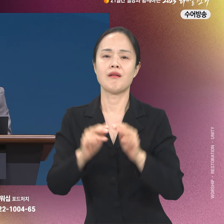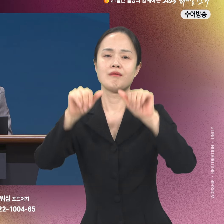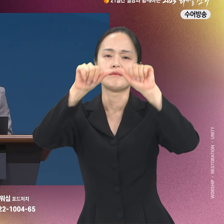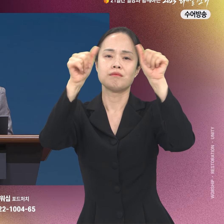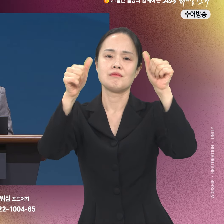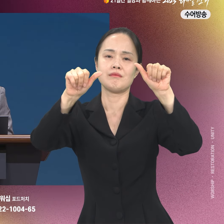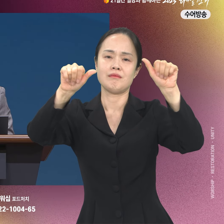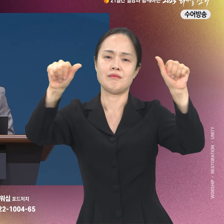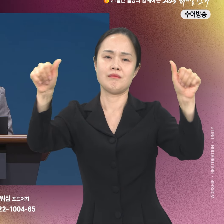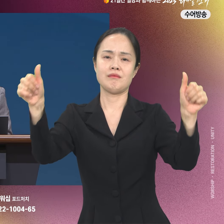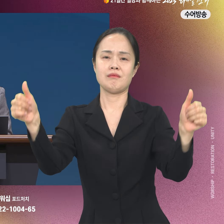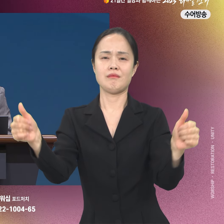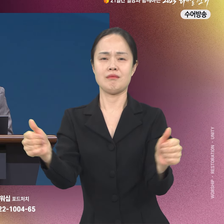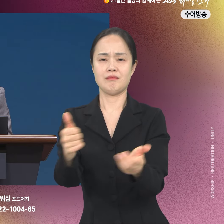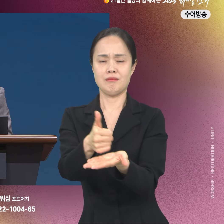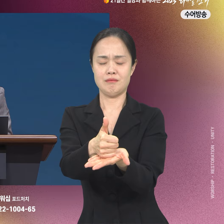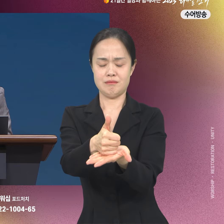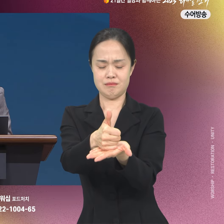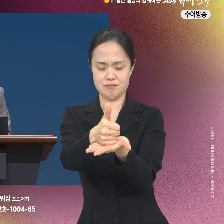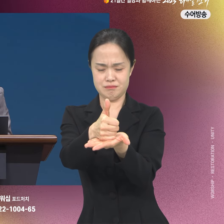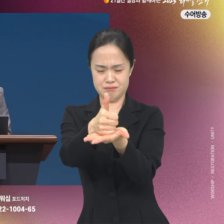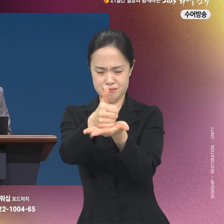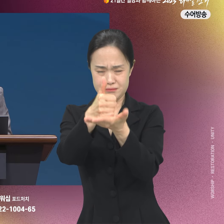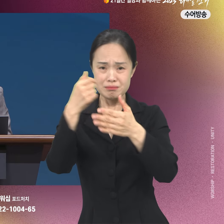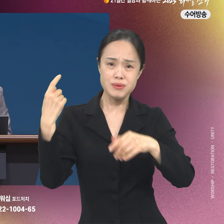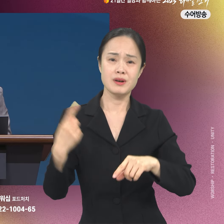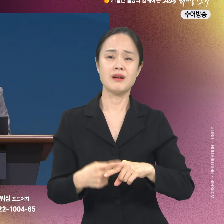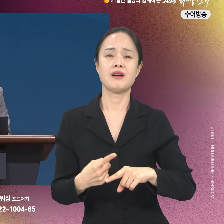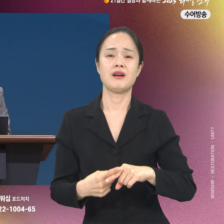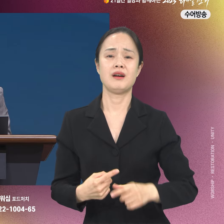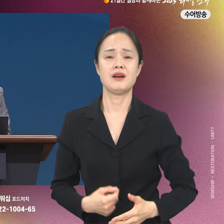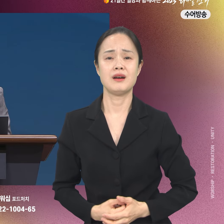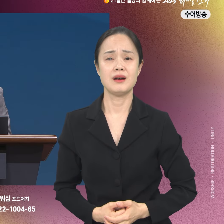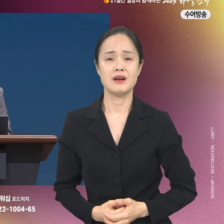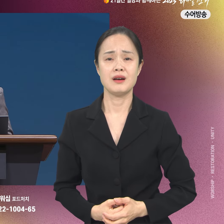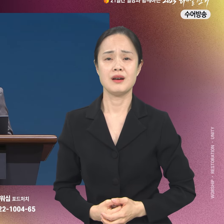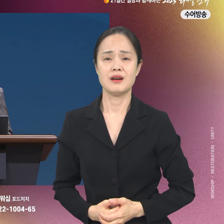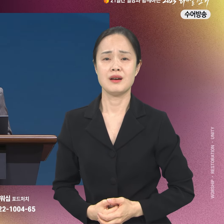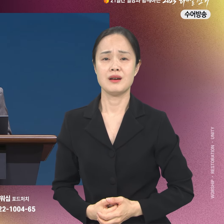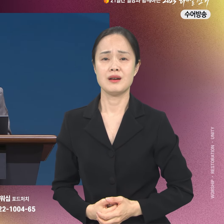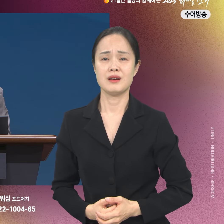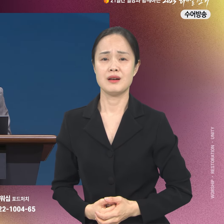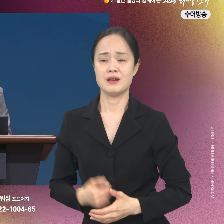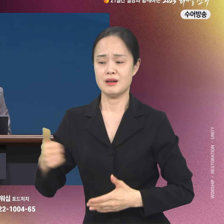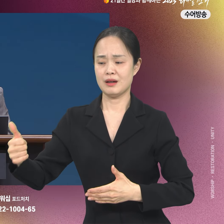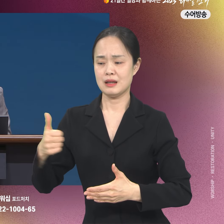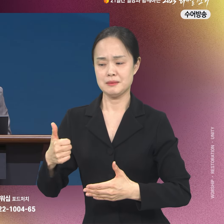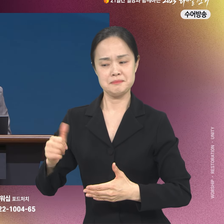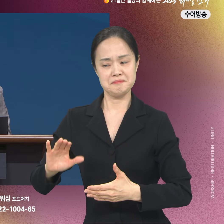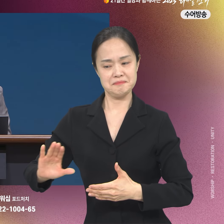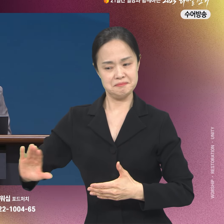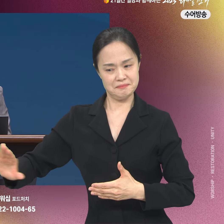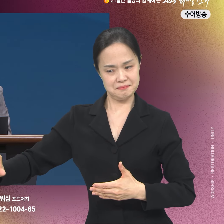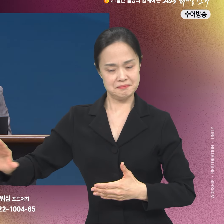가치, 다른 대상이 하나님 자리를 대신하는 것은 하나님이 가장 싫어하는 일입니다.